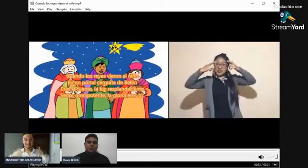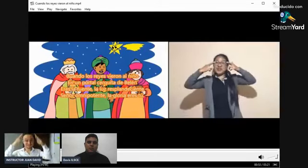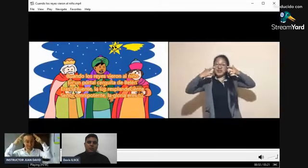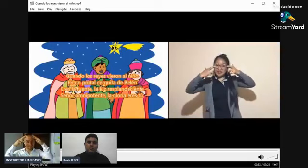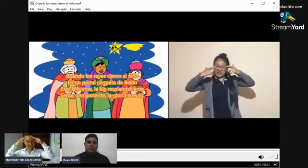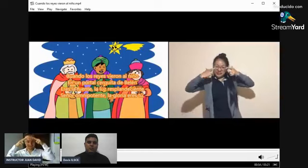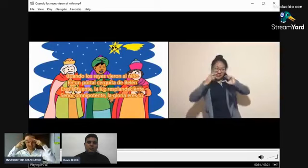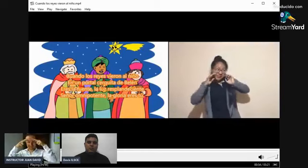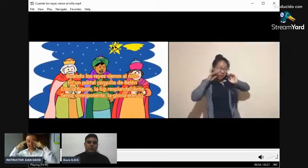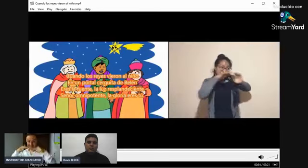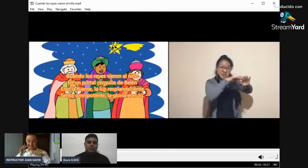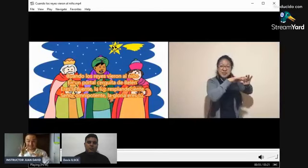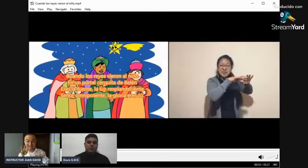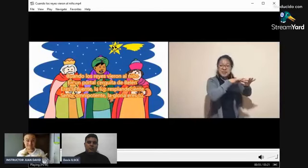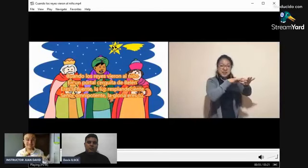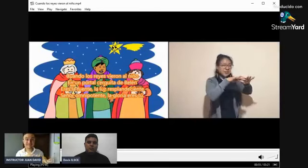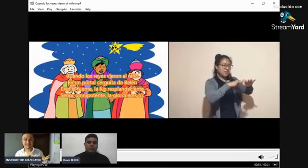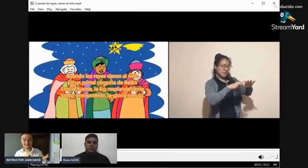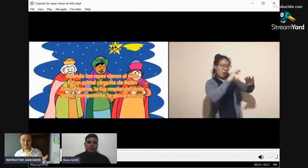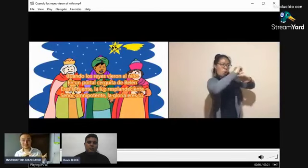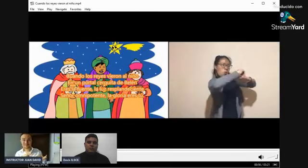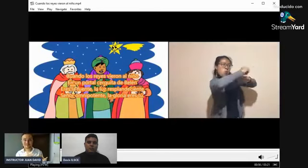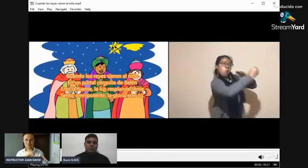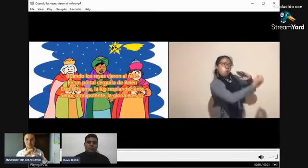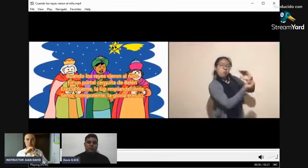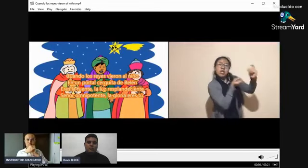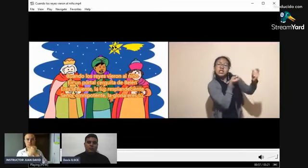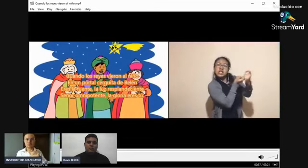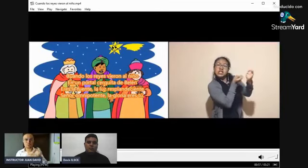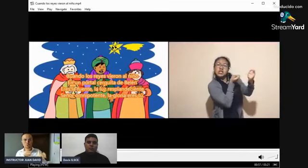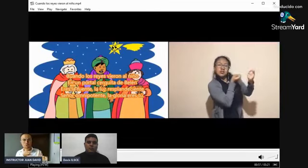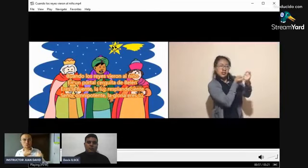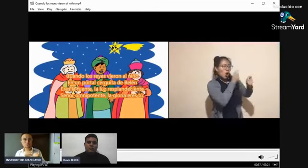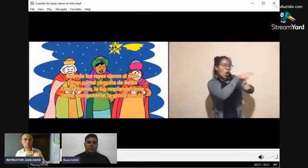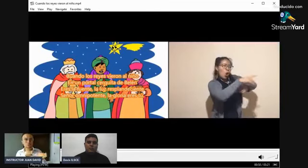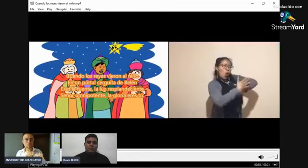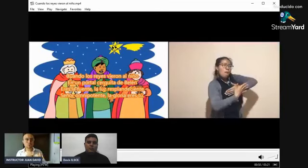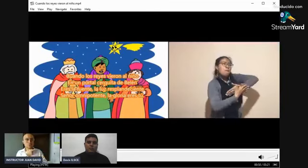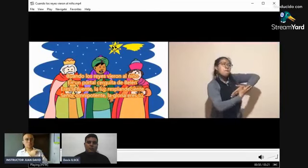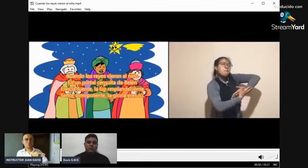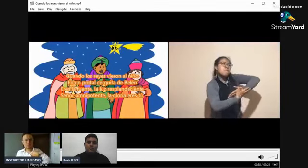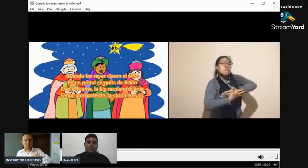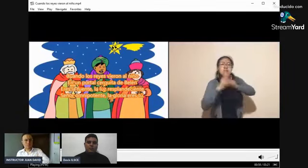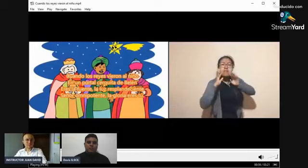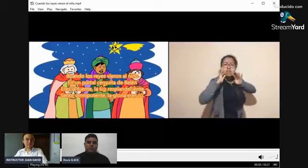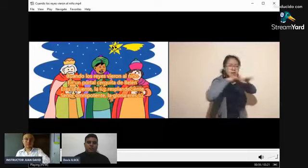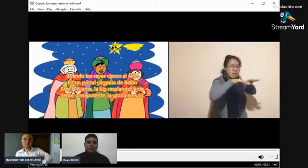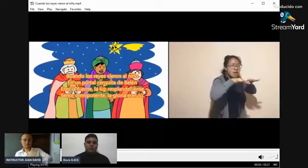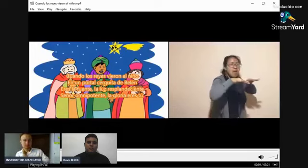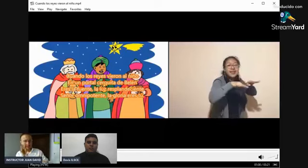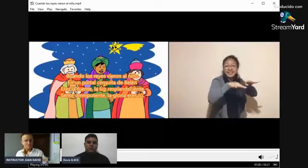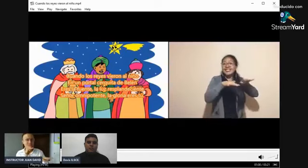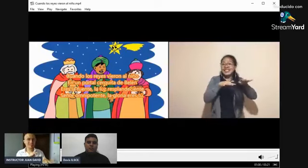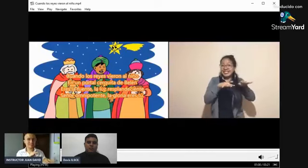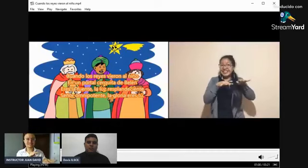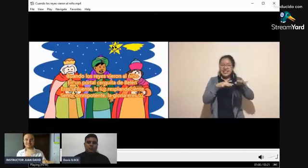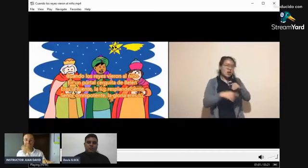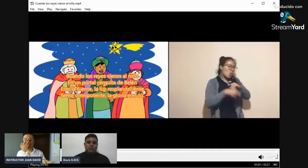los reyes vieron al niño en un portal cerquita de Belén, eres